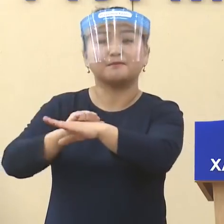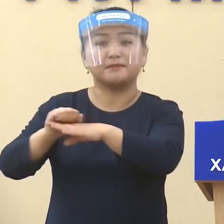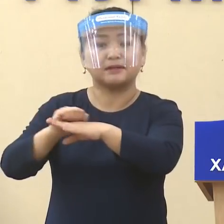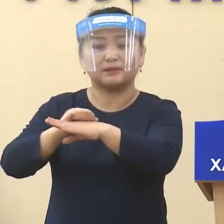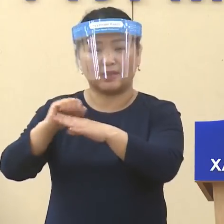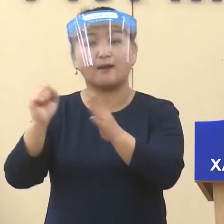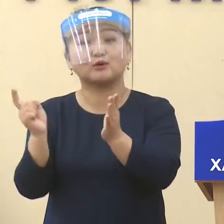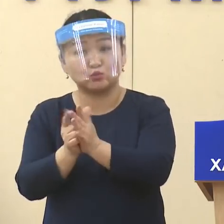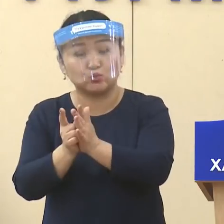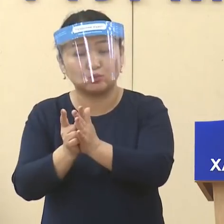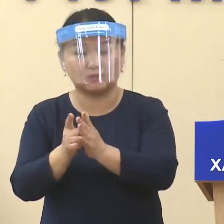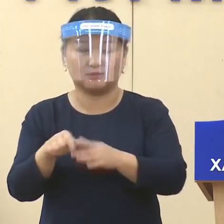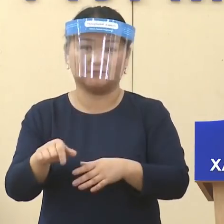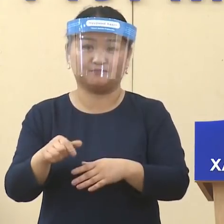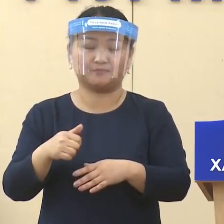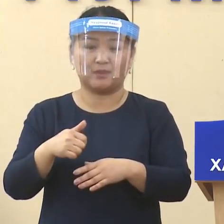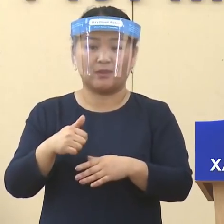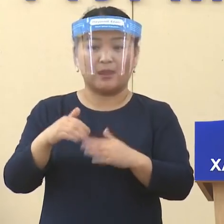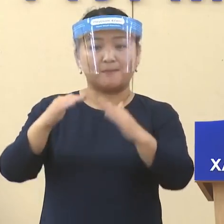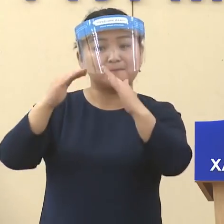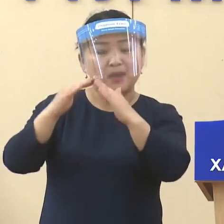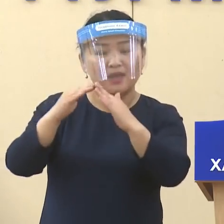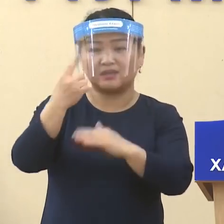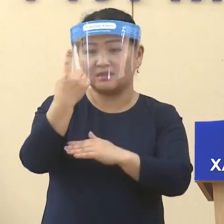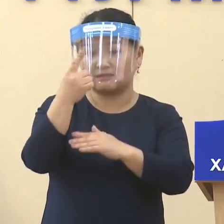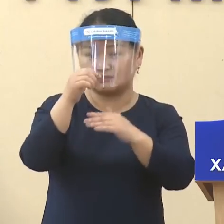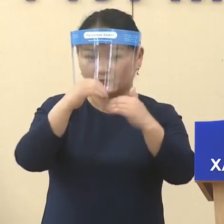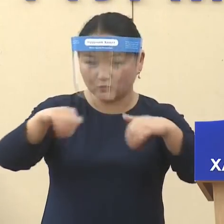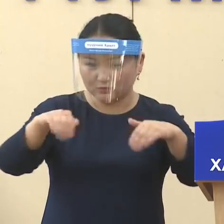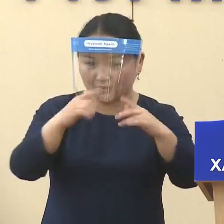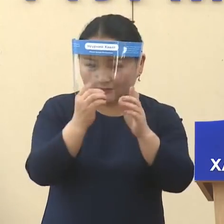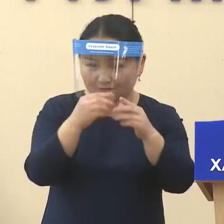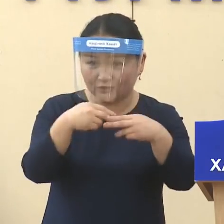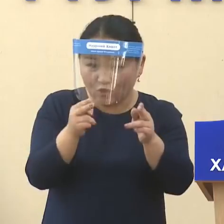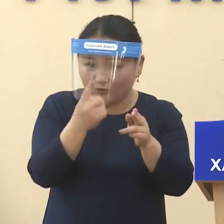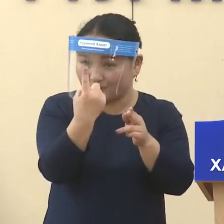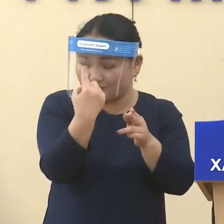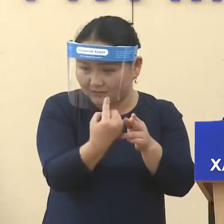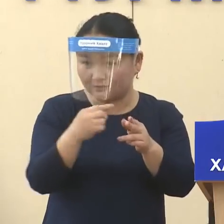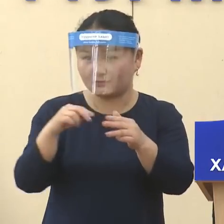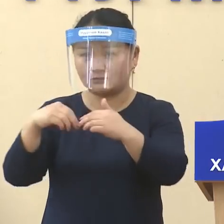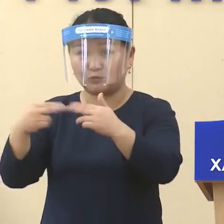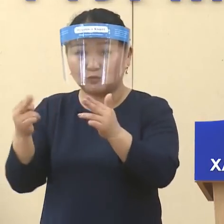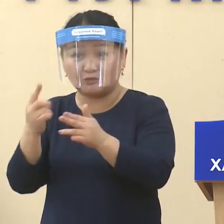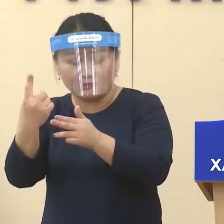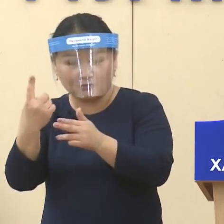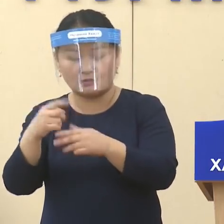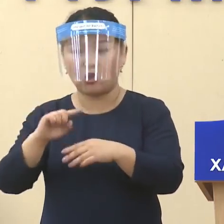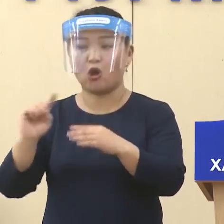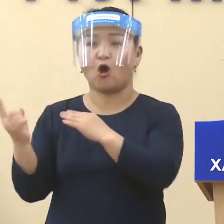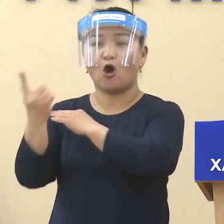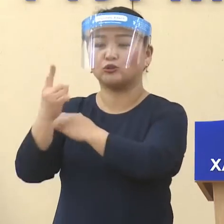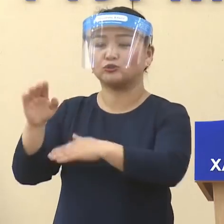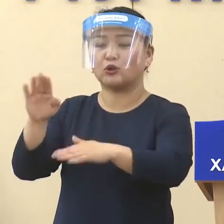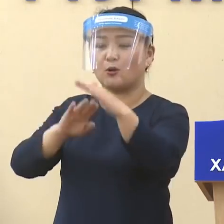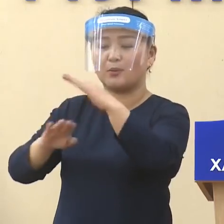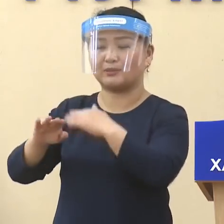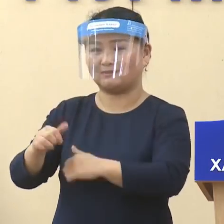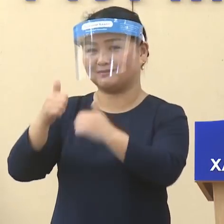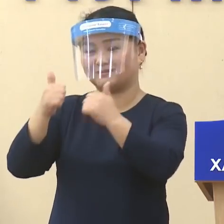чухал гэж үзээд тэр байранд нэг нэгээр нь оруулах талын одоо асуудлыг онцгой байдал одоо маш сайн